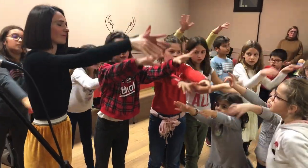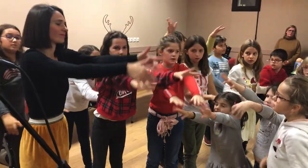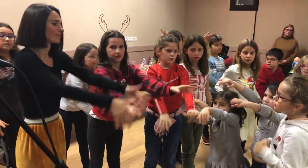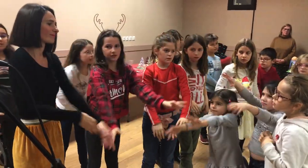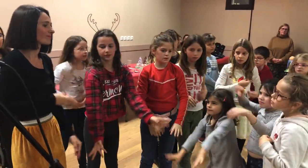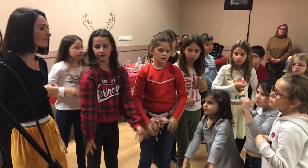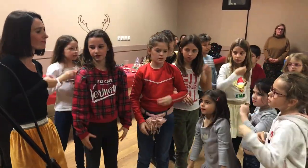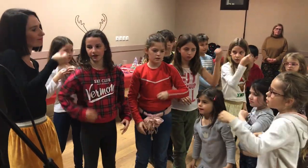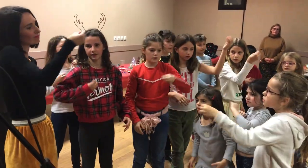oh